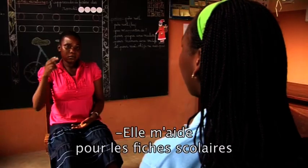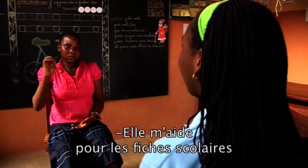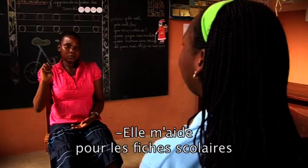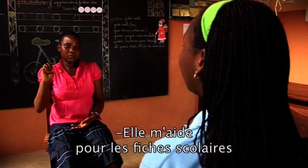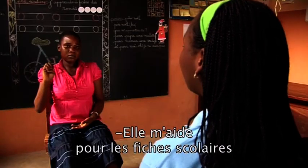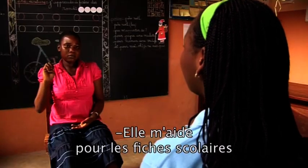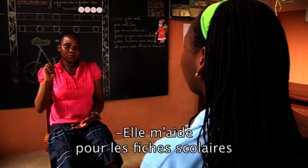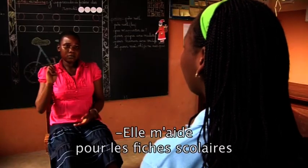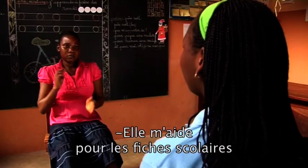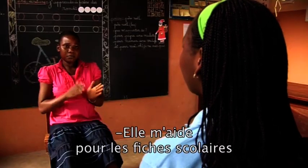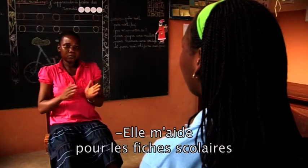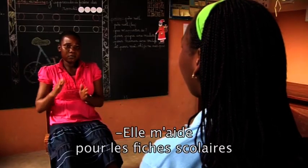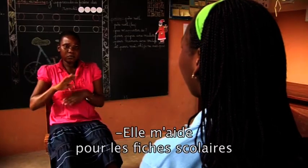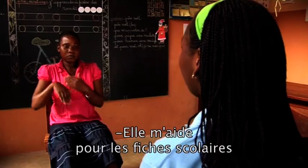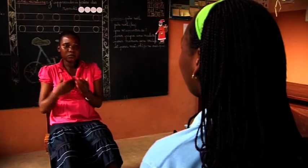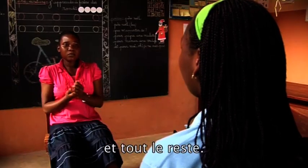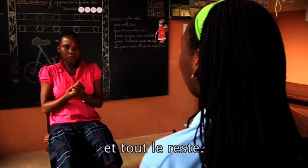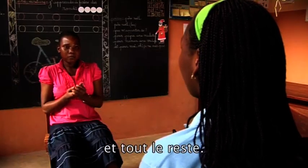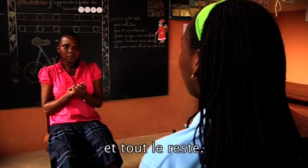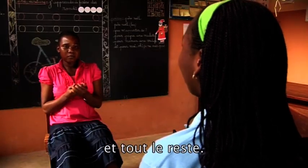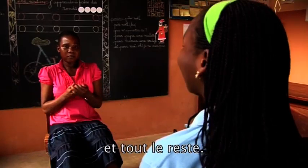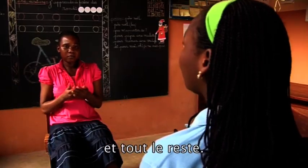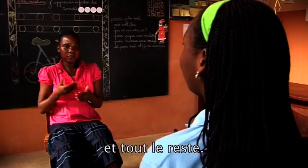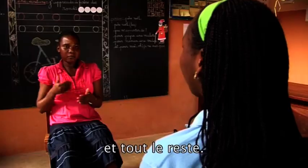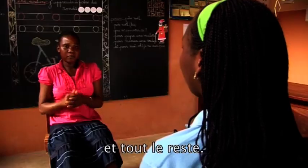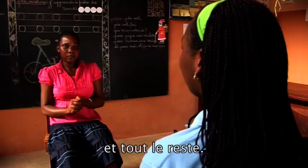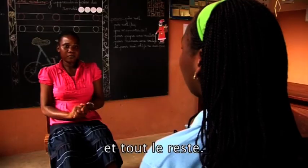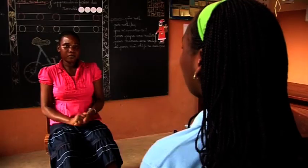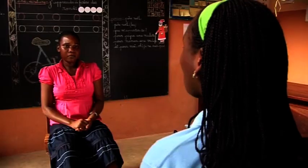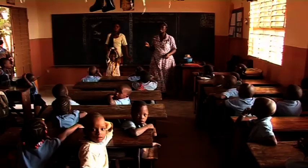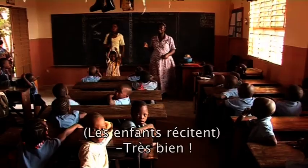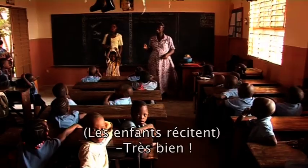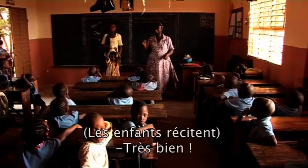les fiches scolaires, elle m'aide à tout faire.